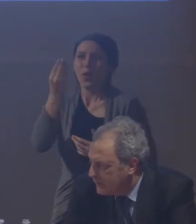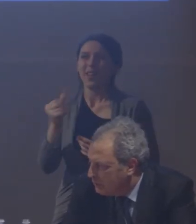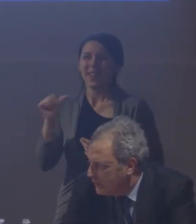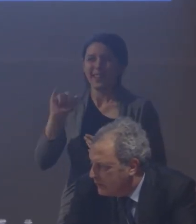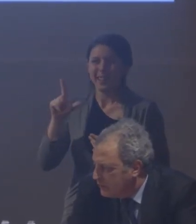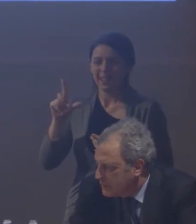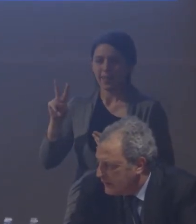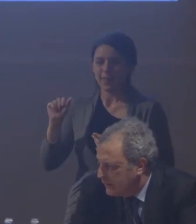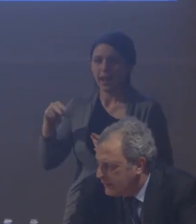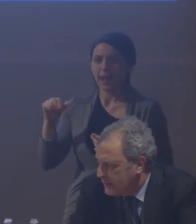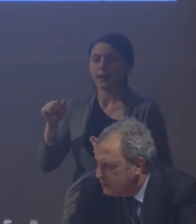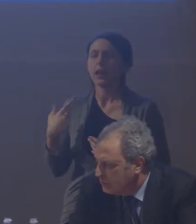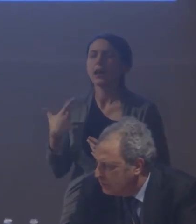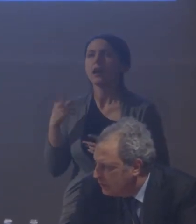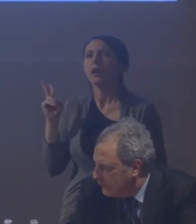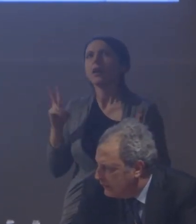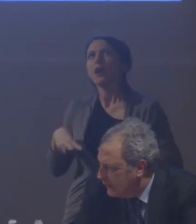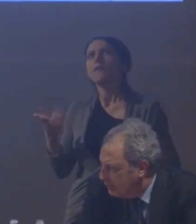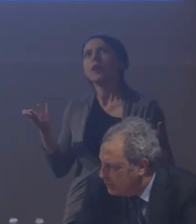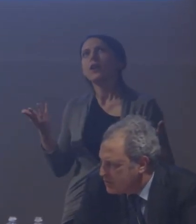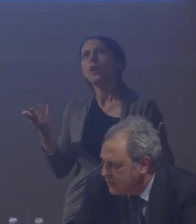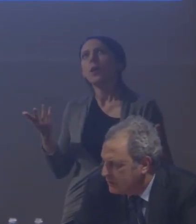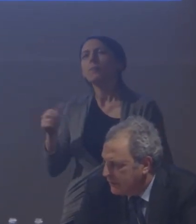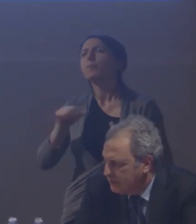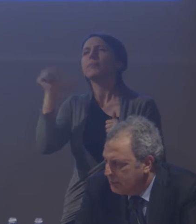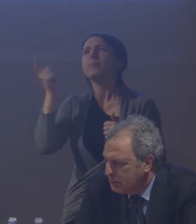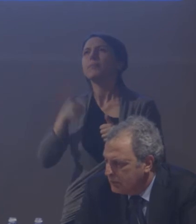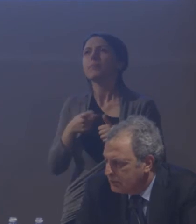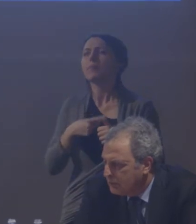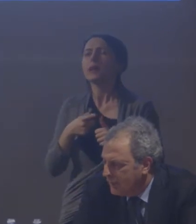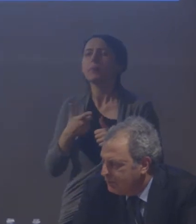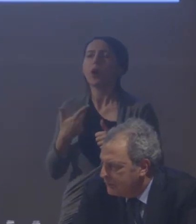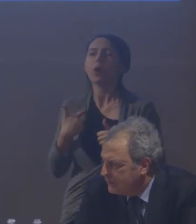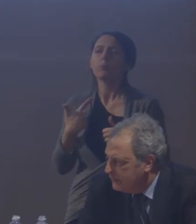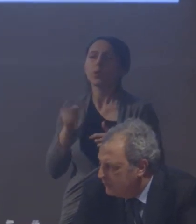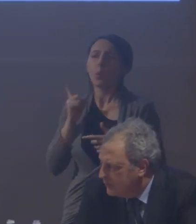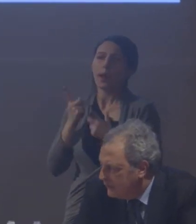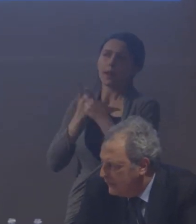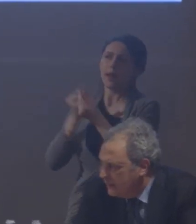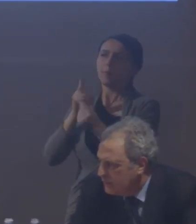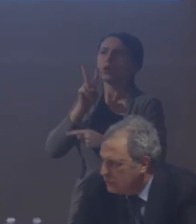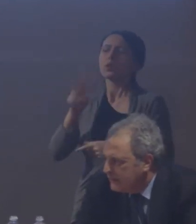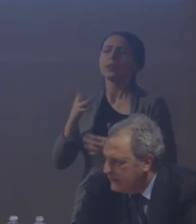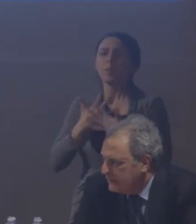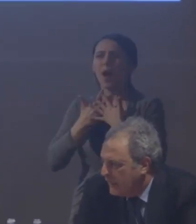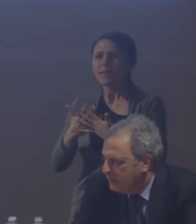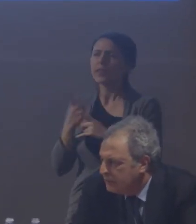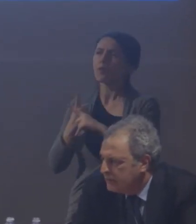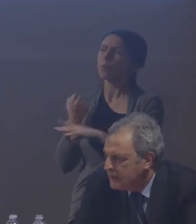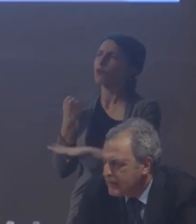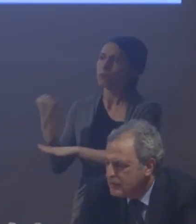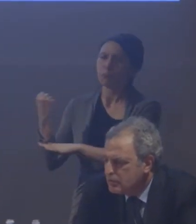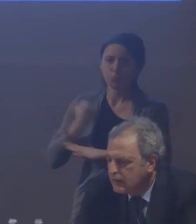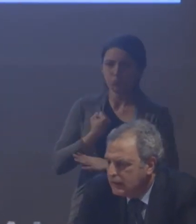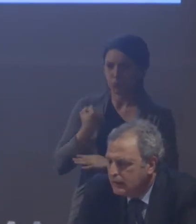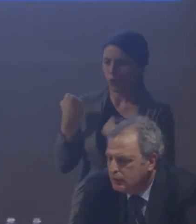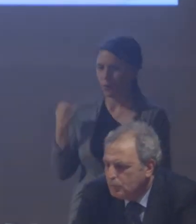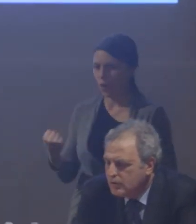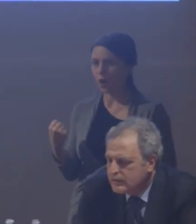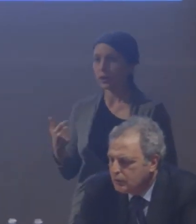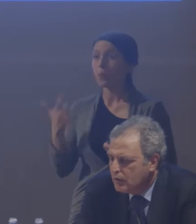c'è stato qualche cosa che innanzitutto è uno straordinario rapporto affettivo e di solidarietà, nel senso